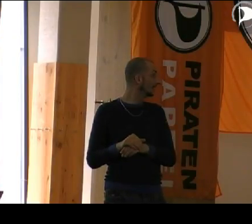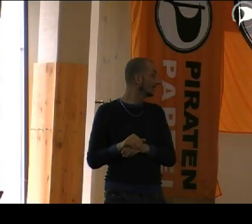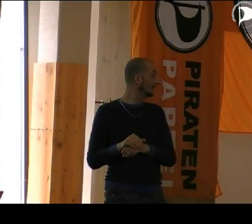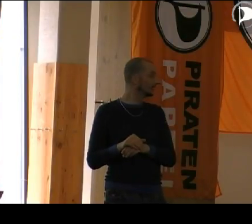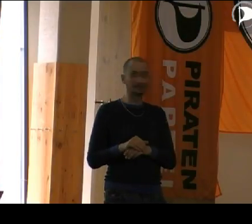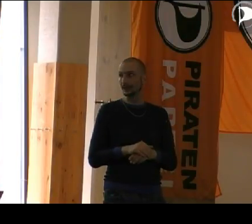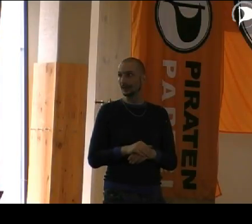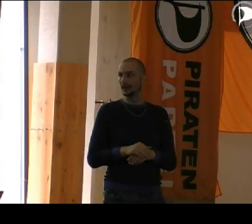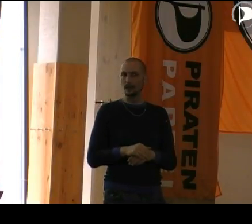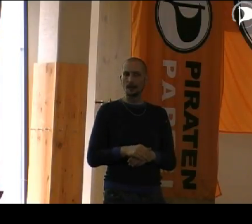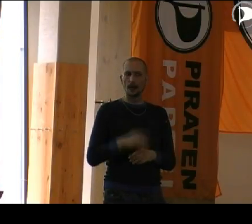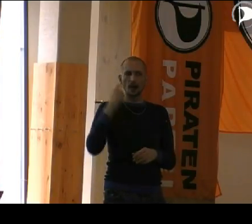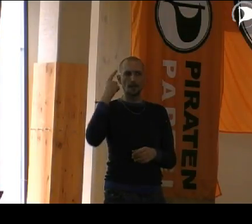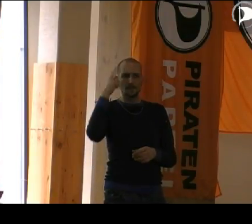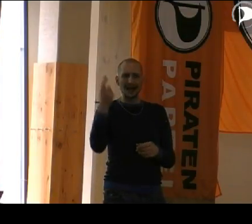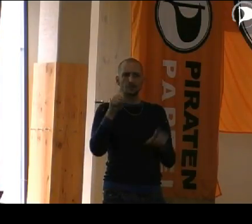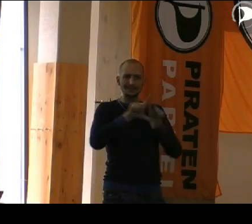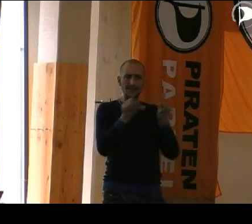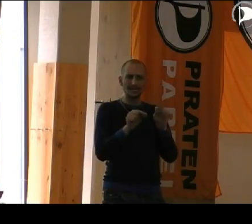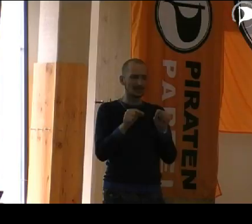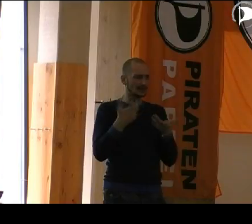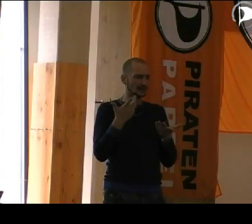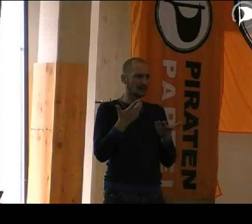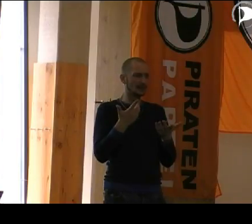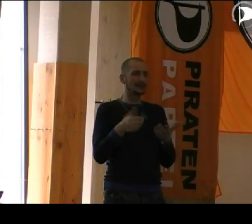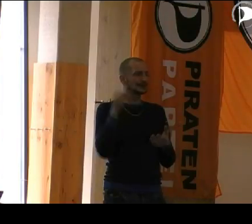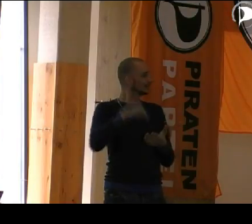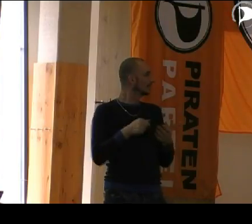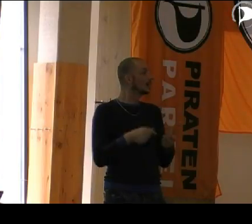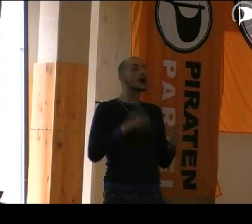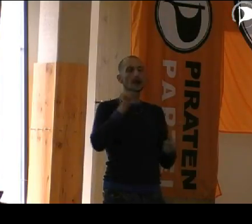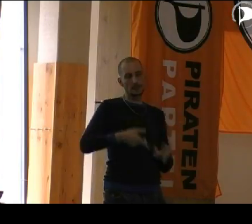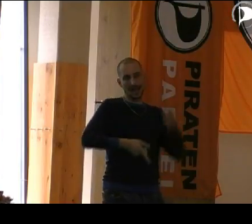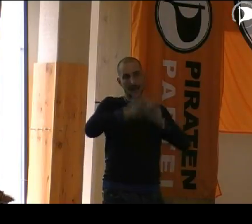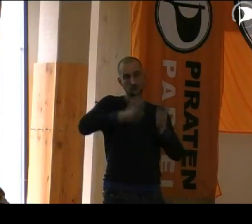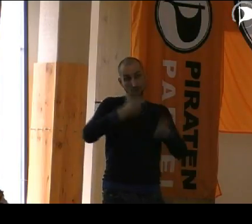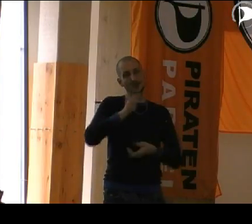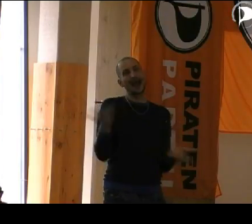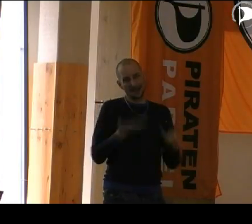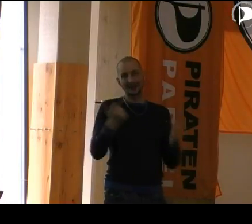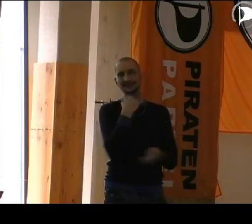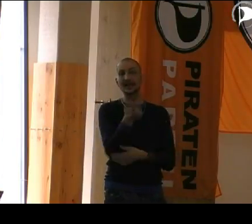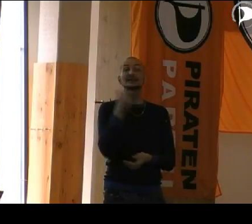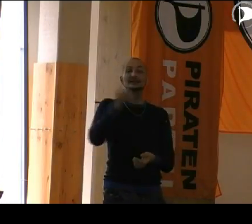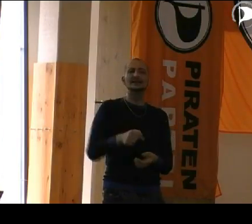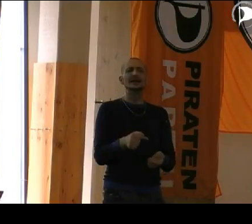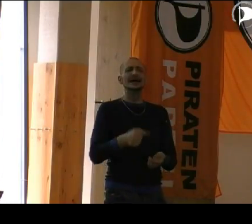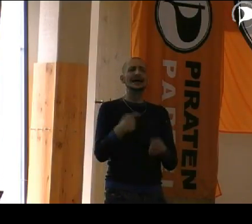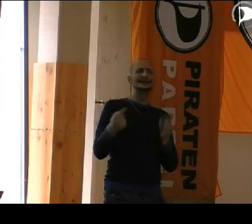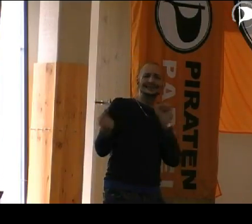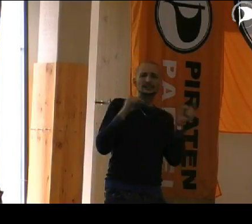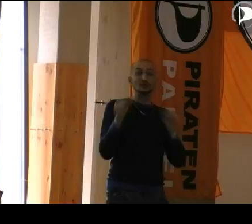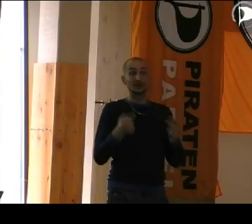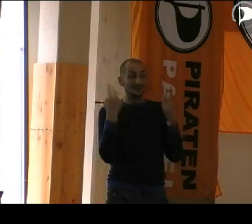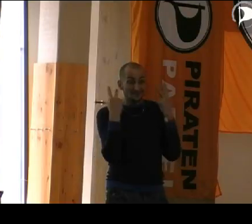finde dass dann könnt ihr auch immer sie denken abstimmung ein bisschen polemisch gesagt das ist die ich glaube die diskussion sind sehr